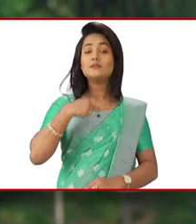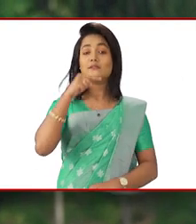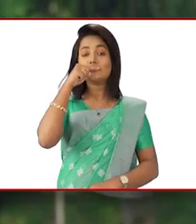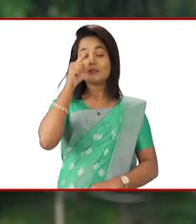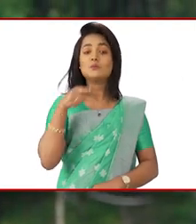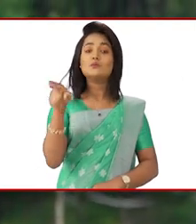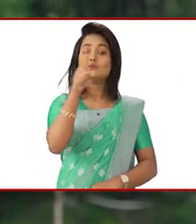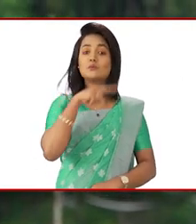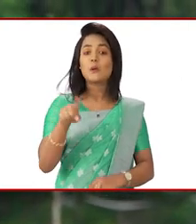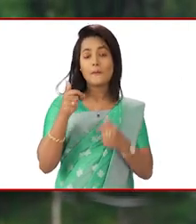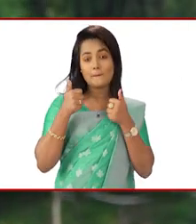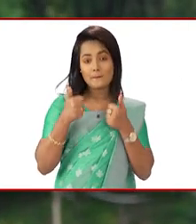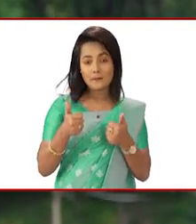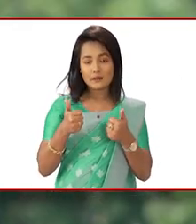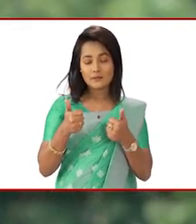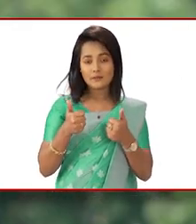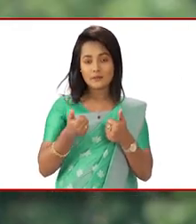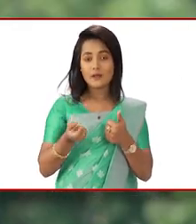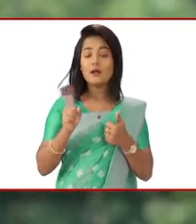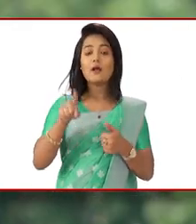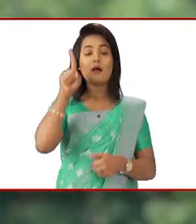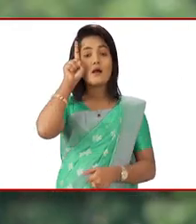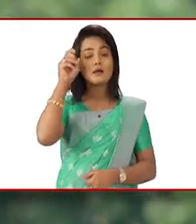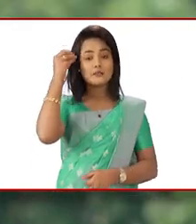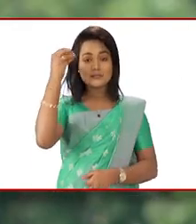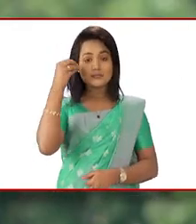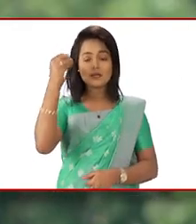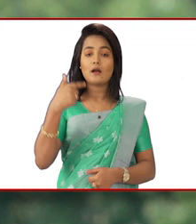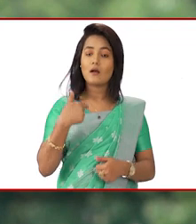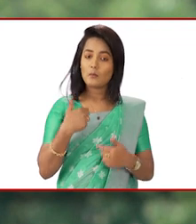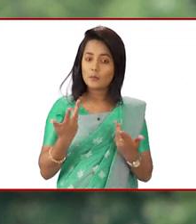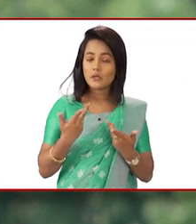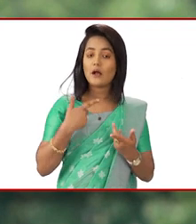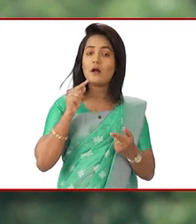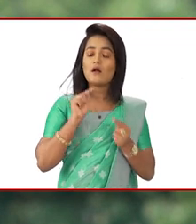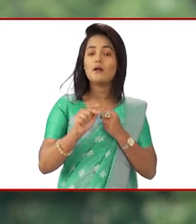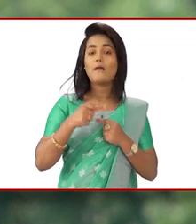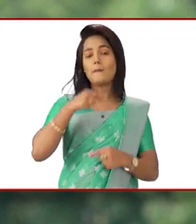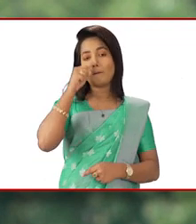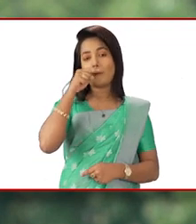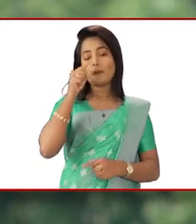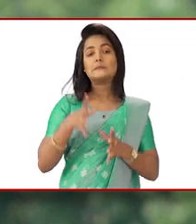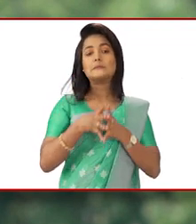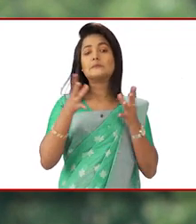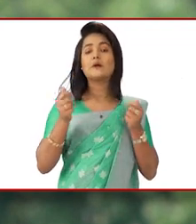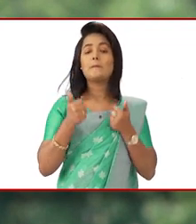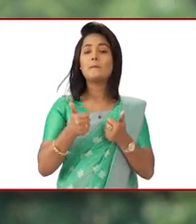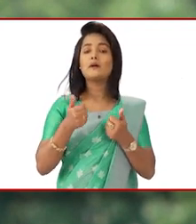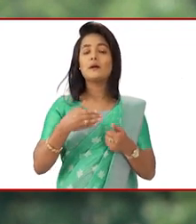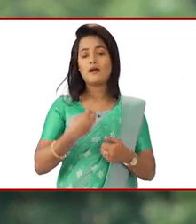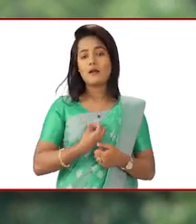সাথে সবাই খুব ভালো, সে একজন অলিম্পিয়ানটা আশা নিয়ে আমার সাথে কিংবা আমাকে নিয়ে গর্ব করে, ভালো লাগা কাজ